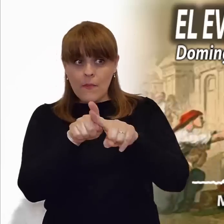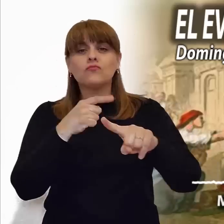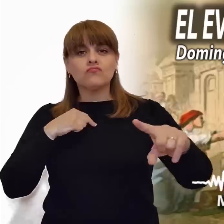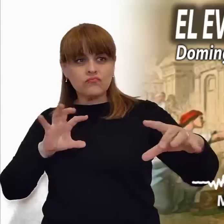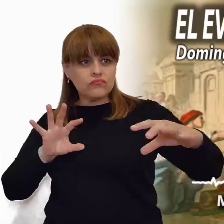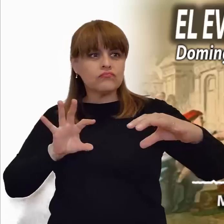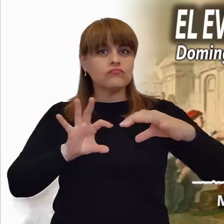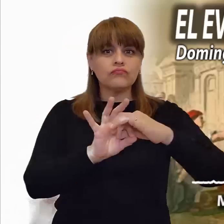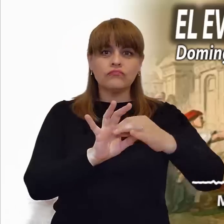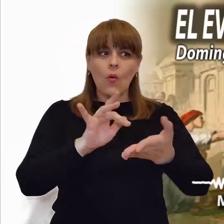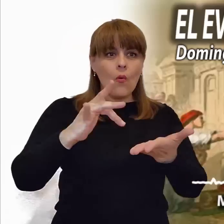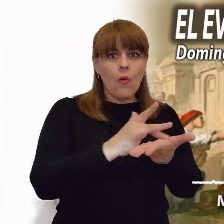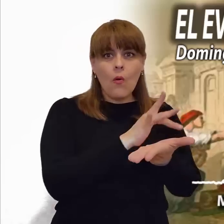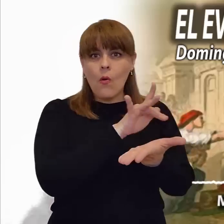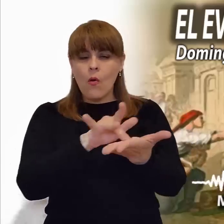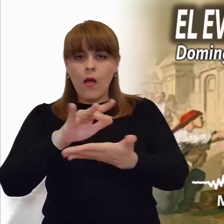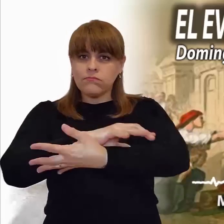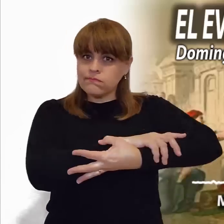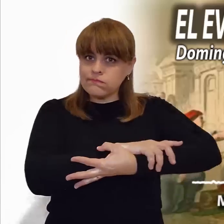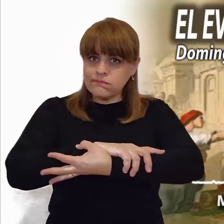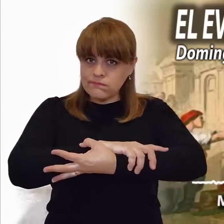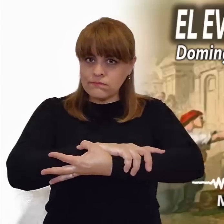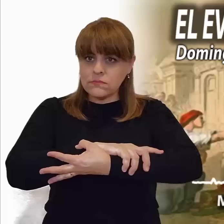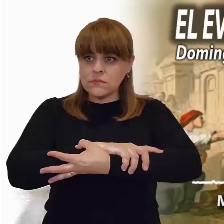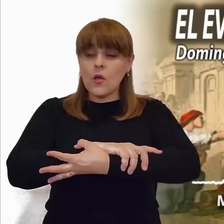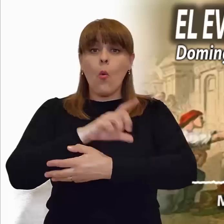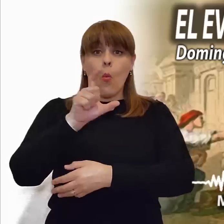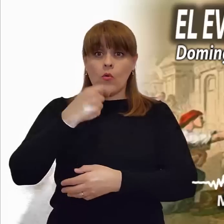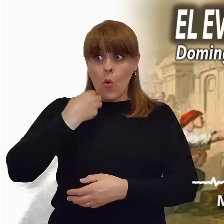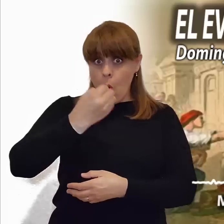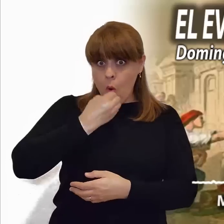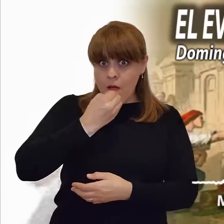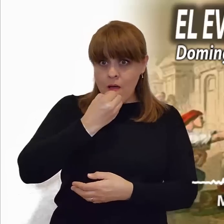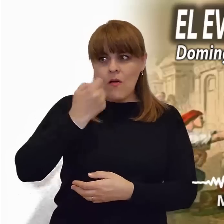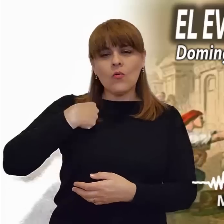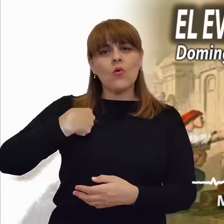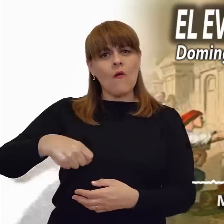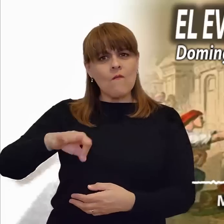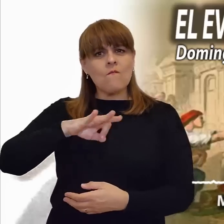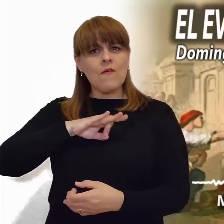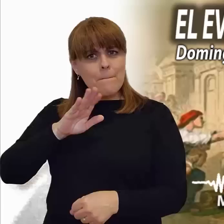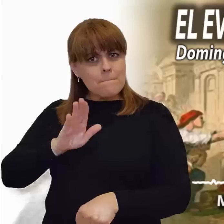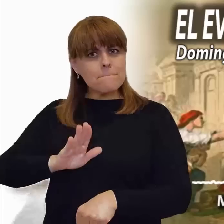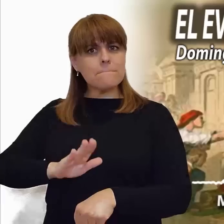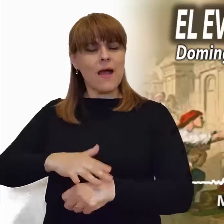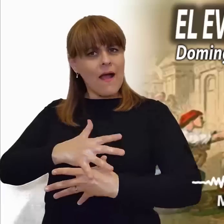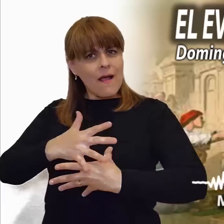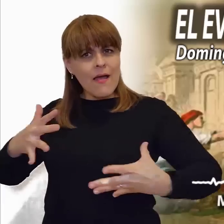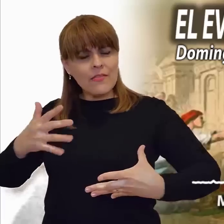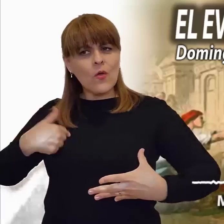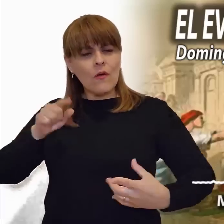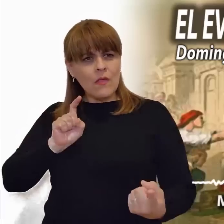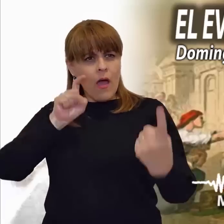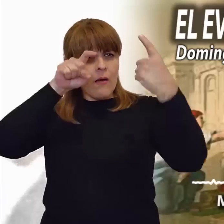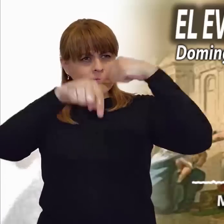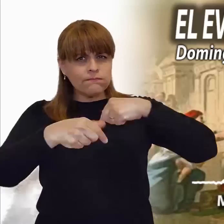hermanos. La oración es eficaz porque nos hace más creyentes y más humanos.